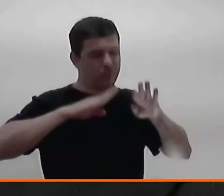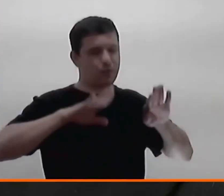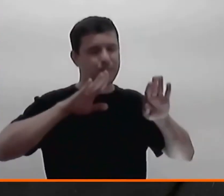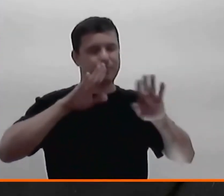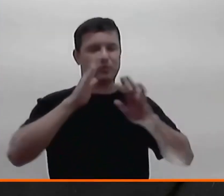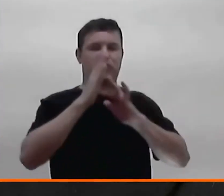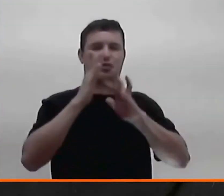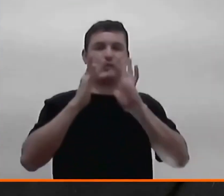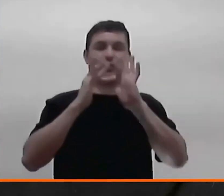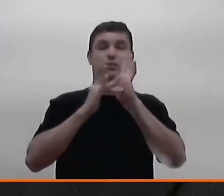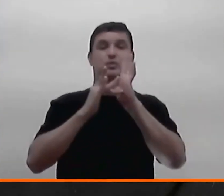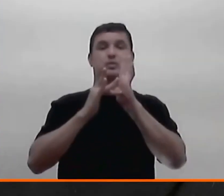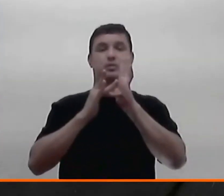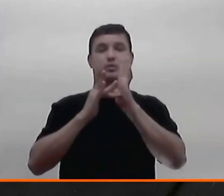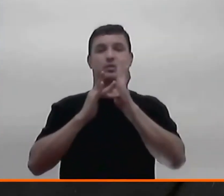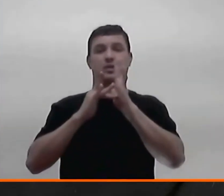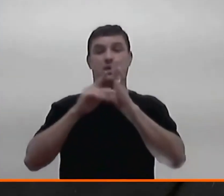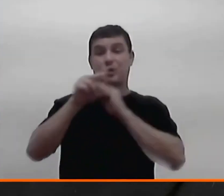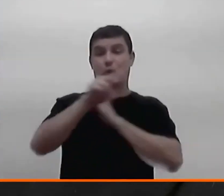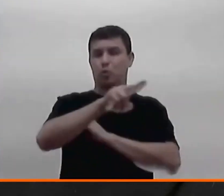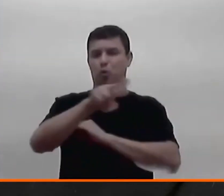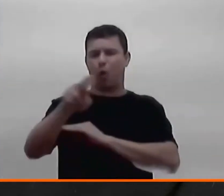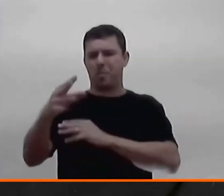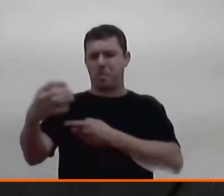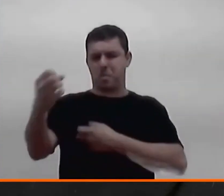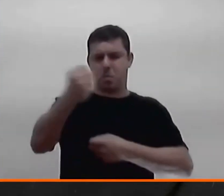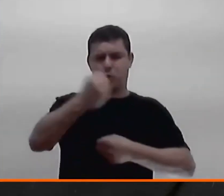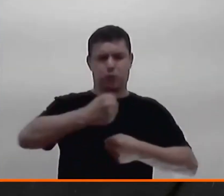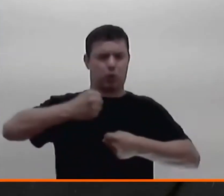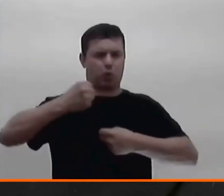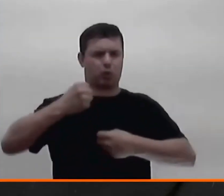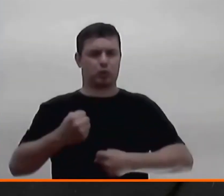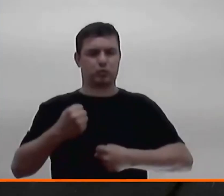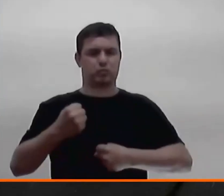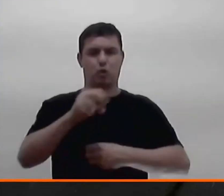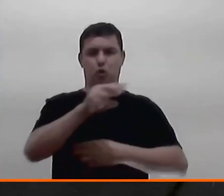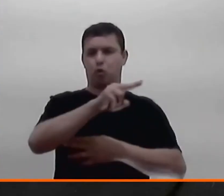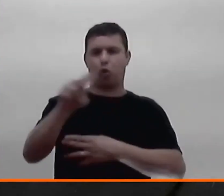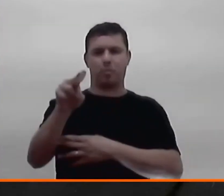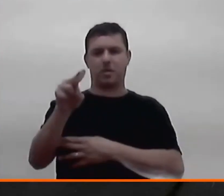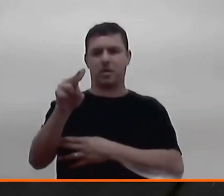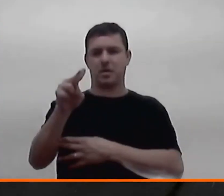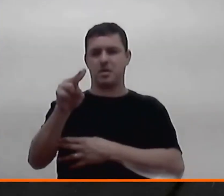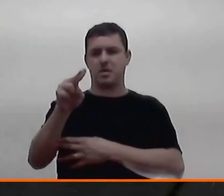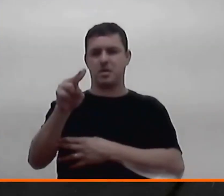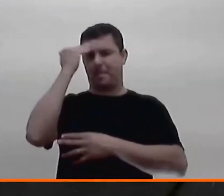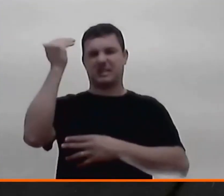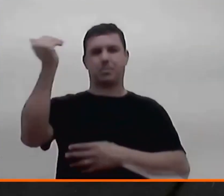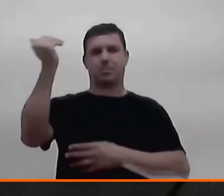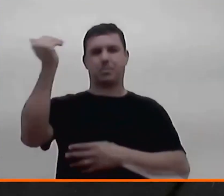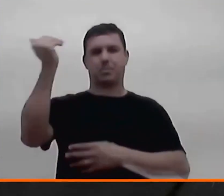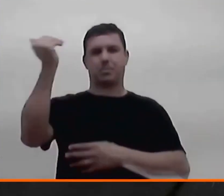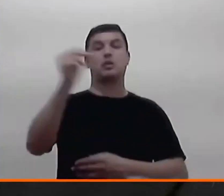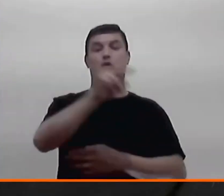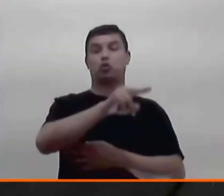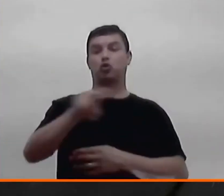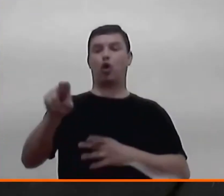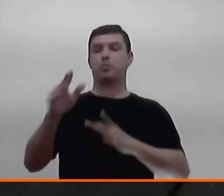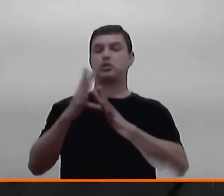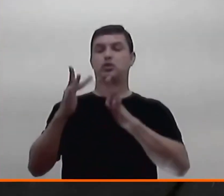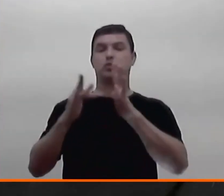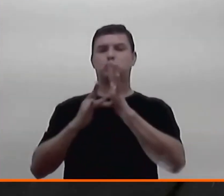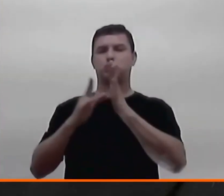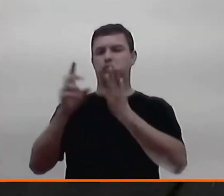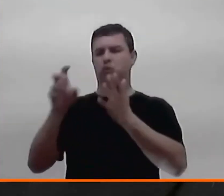lhe deu o nome que está acima de todo nome, para que ao nome de Jesus se dobre